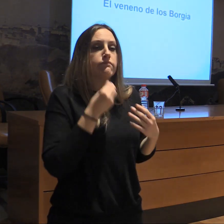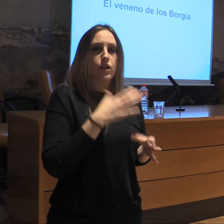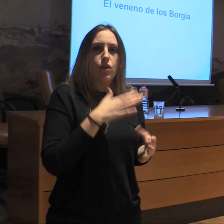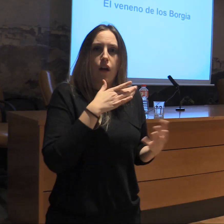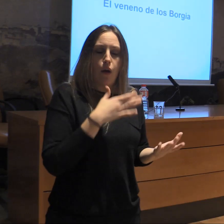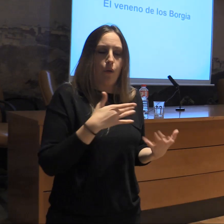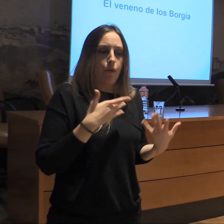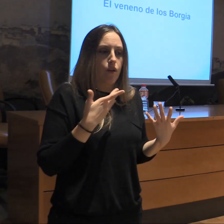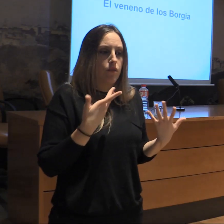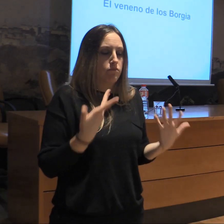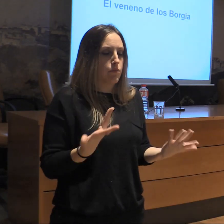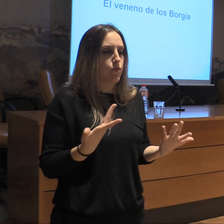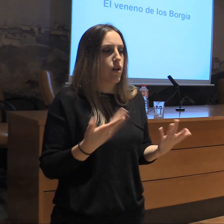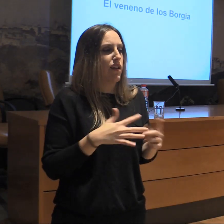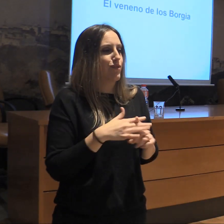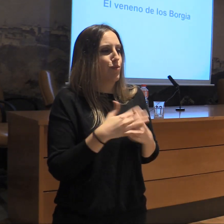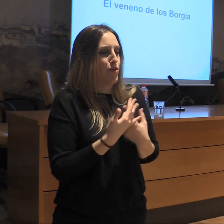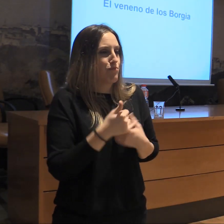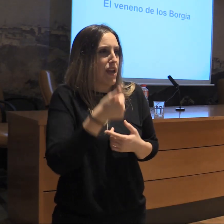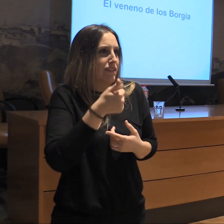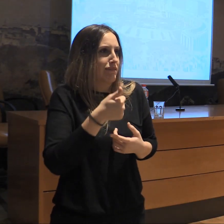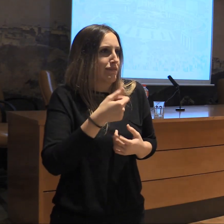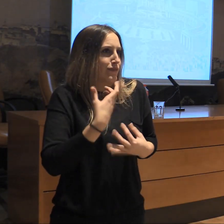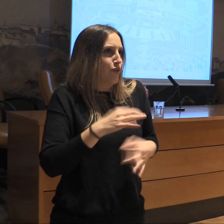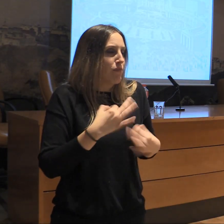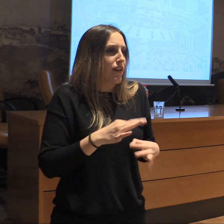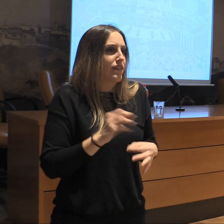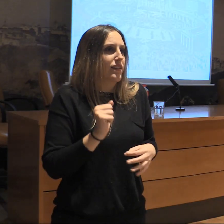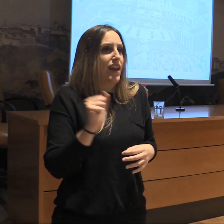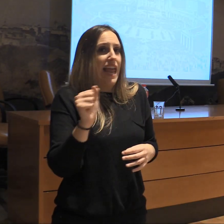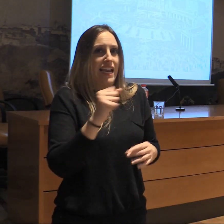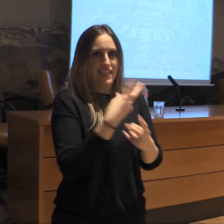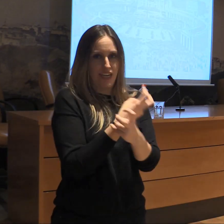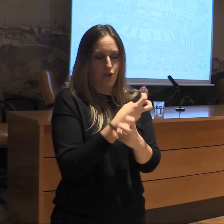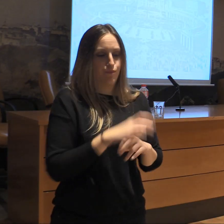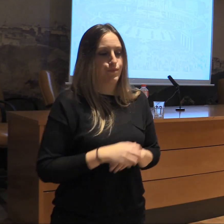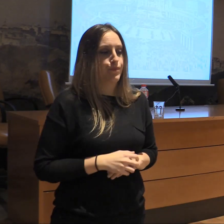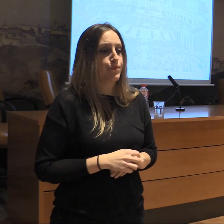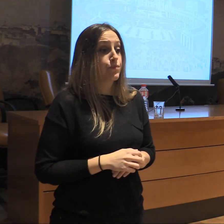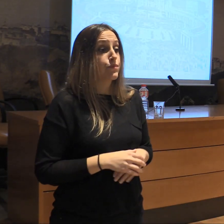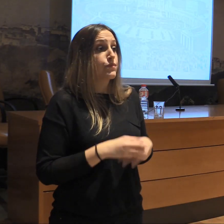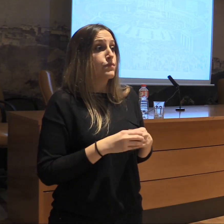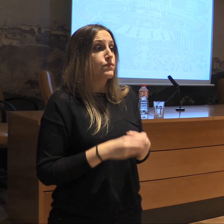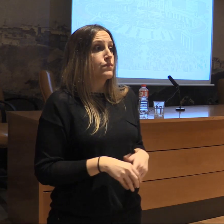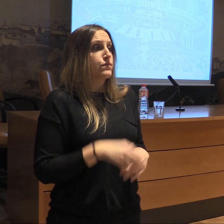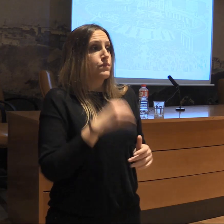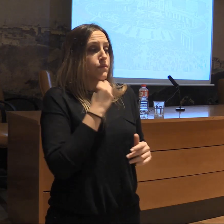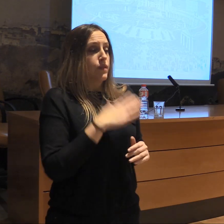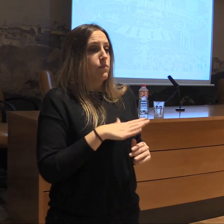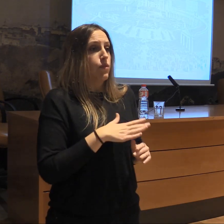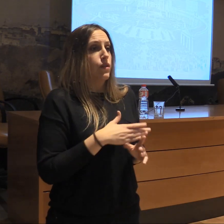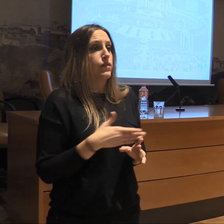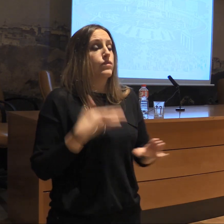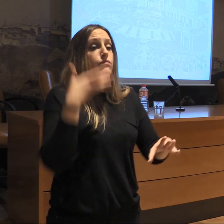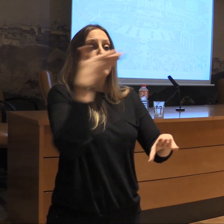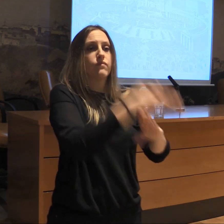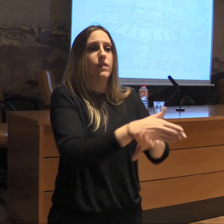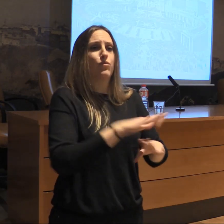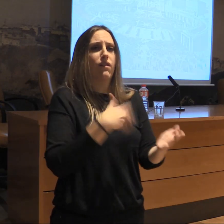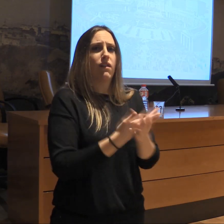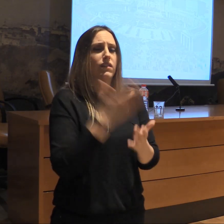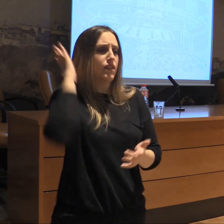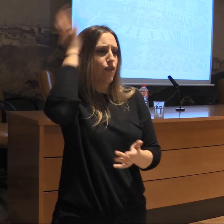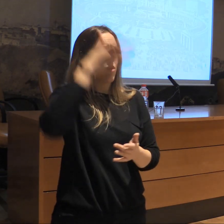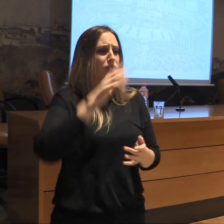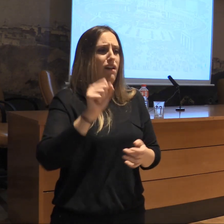más habitual de del arsénico. Bueno, nos vamos a Roma. Estamos en el